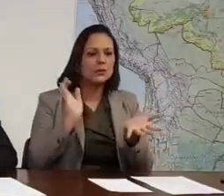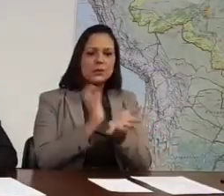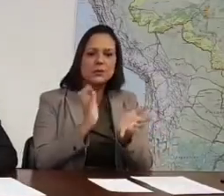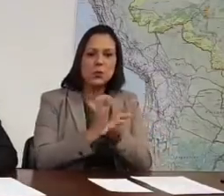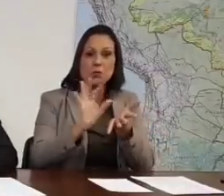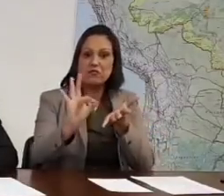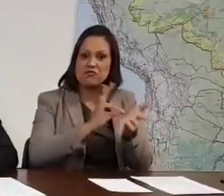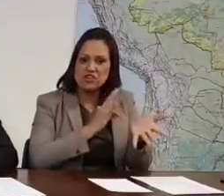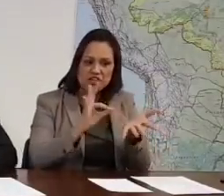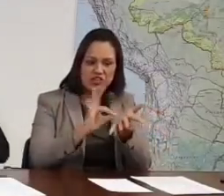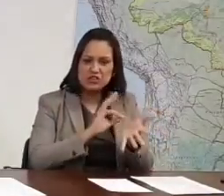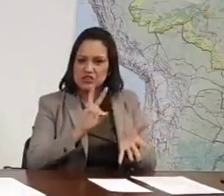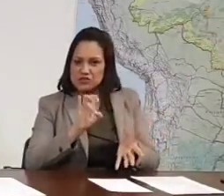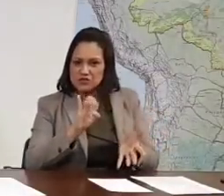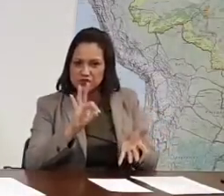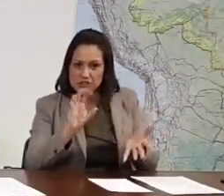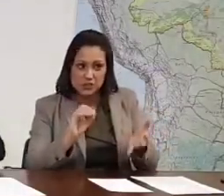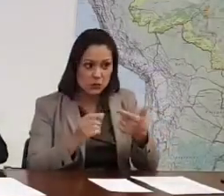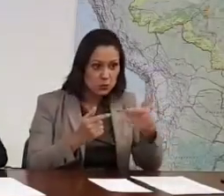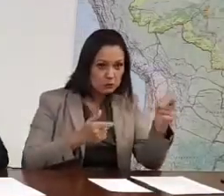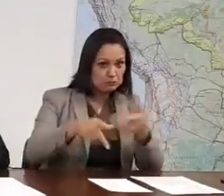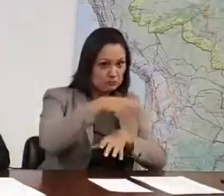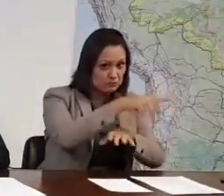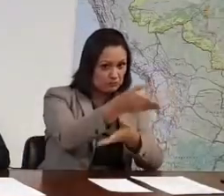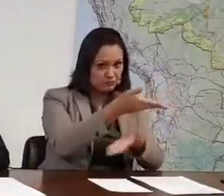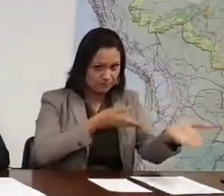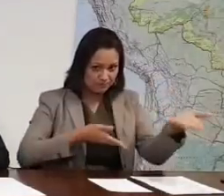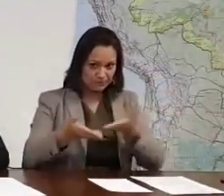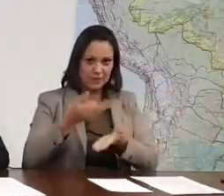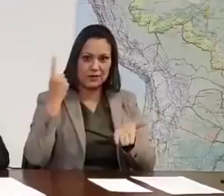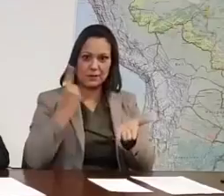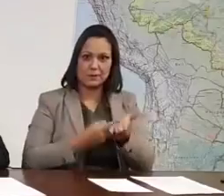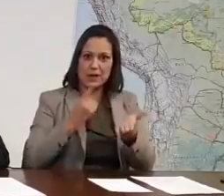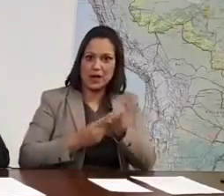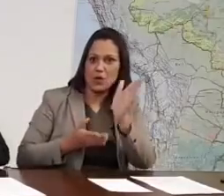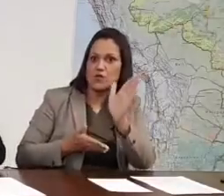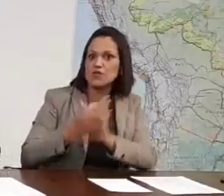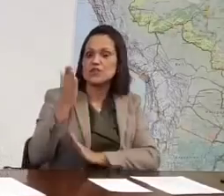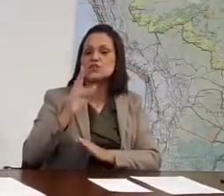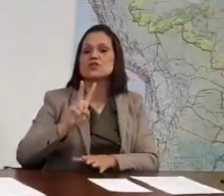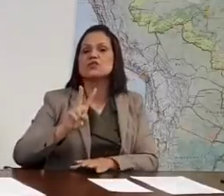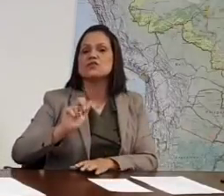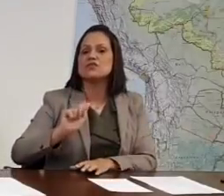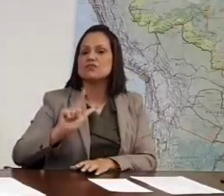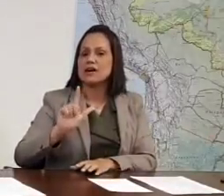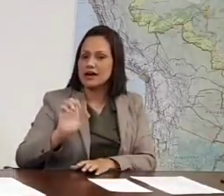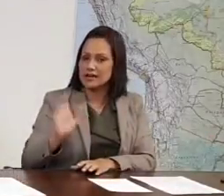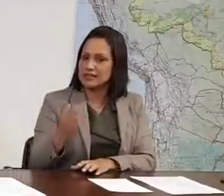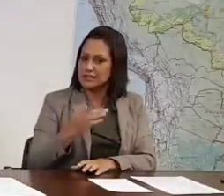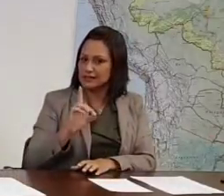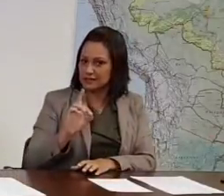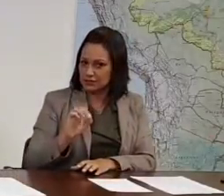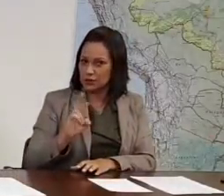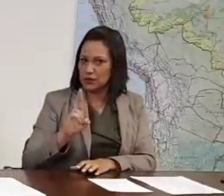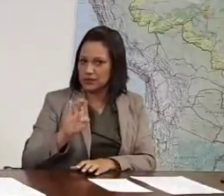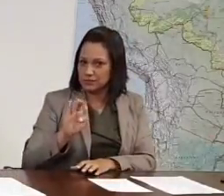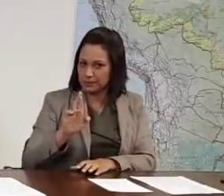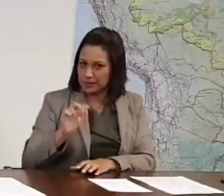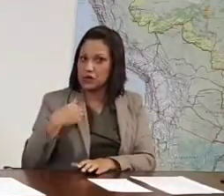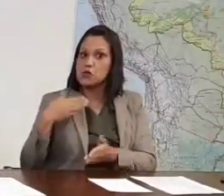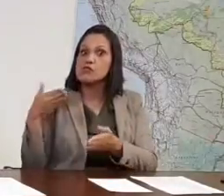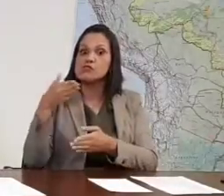de vício, entre outras coisas. Teve agora, fazer uma viagem no Vale do Ribeira. Cananéia, tem Cananéia. Tivemos